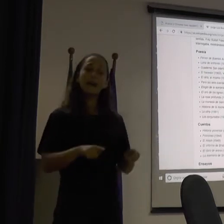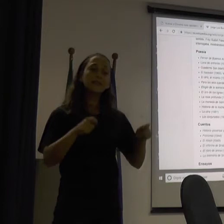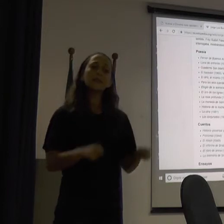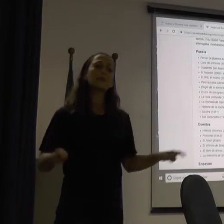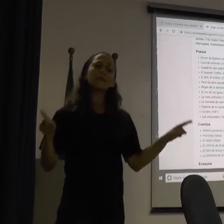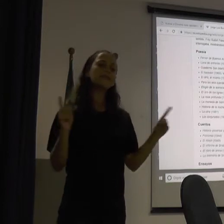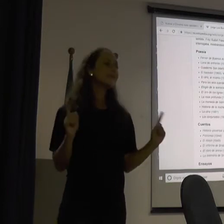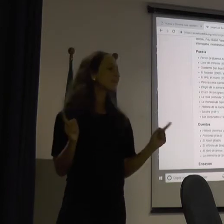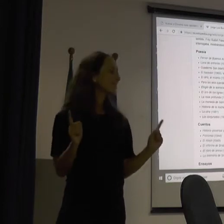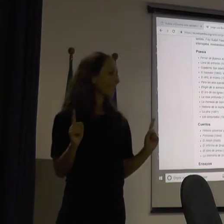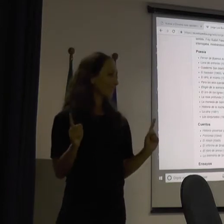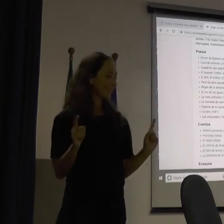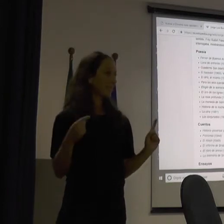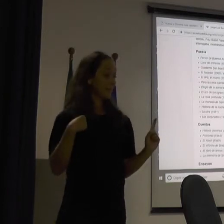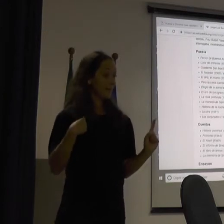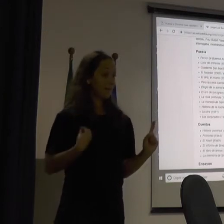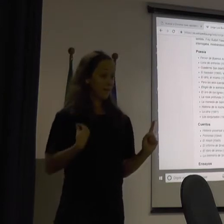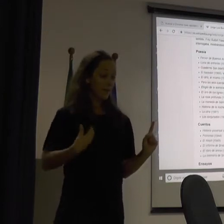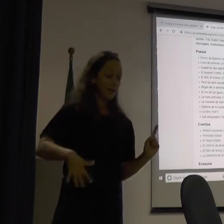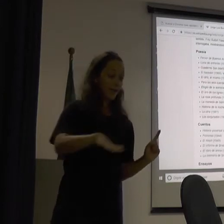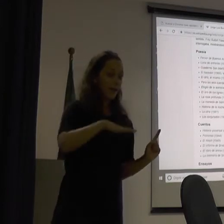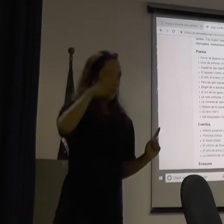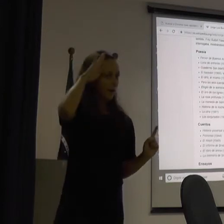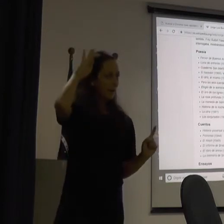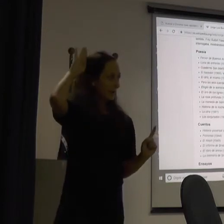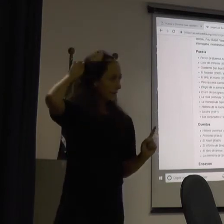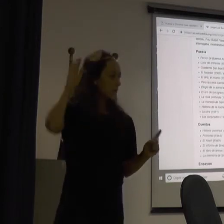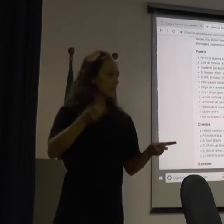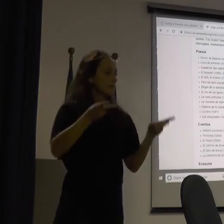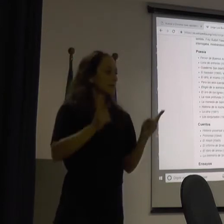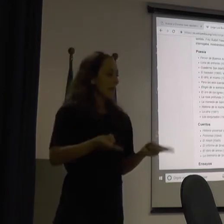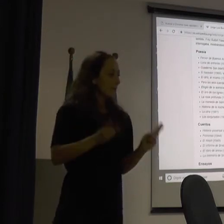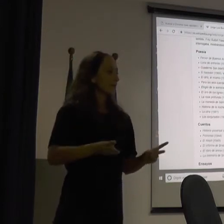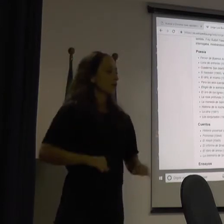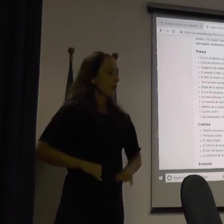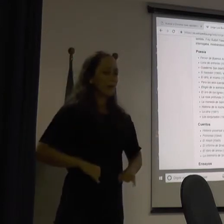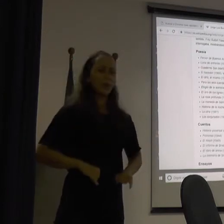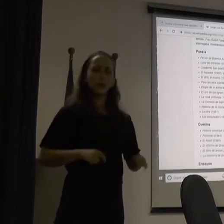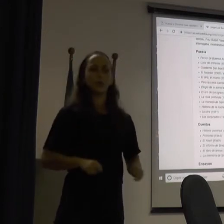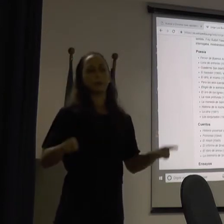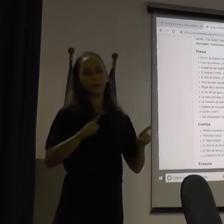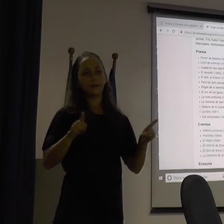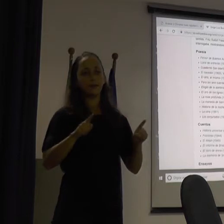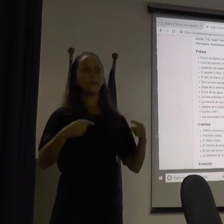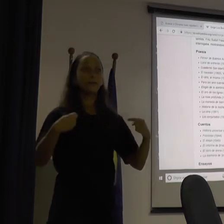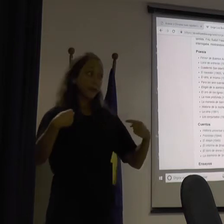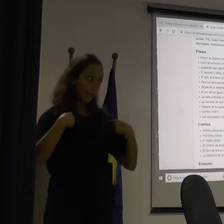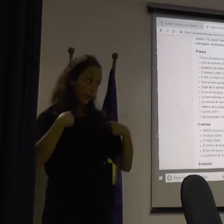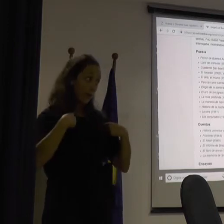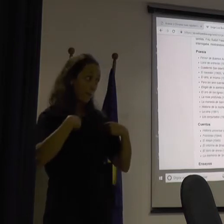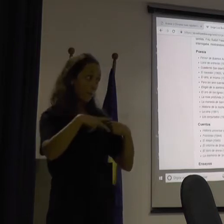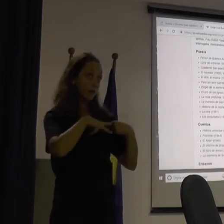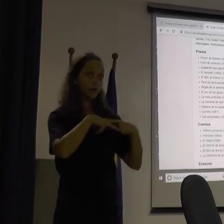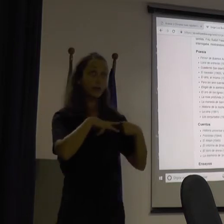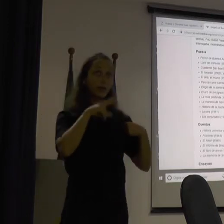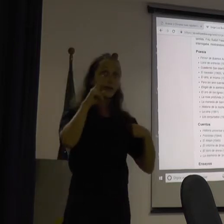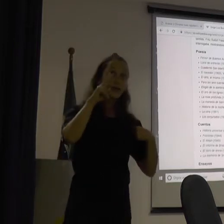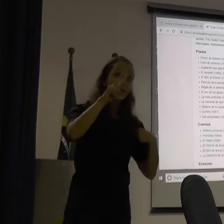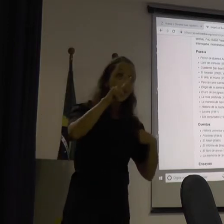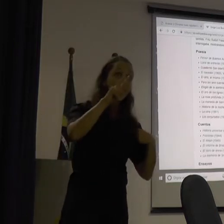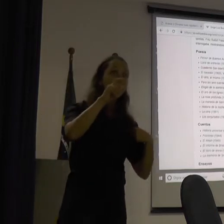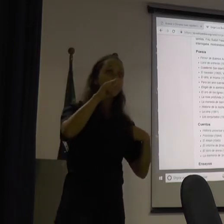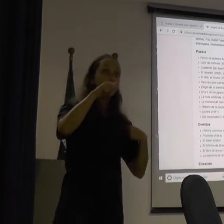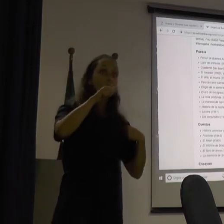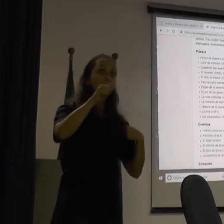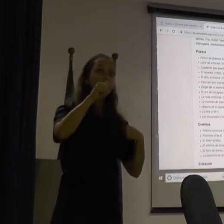menos não precisa ser em todos os aspectos, em todas as... No meu caso, estou vendo lá o André, né? Muito